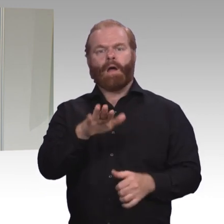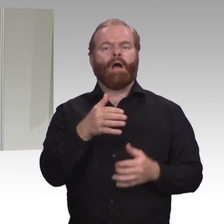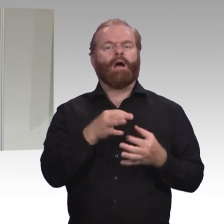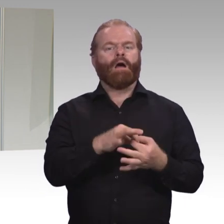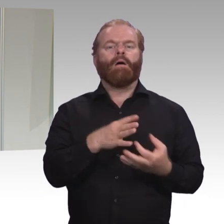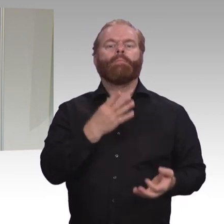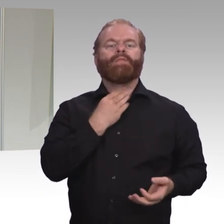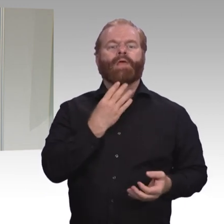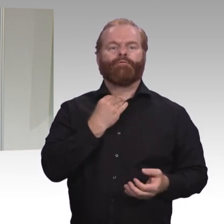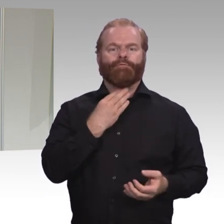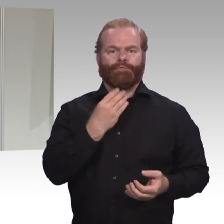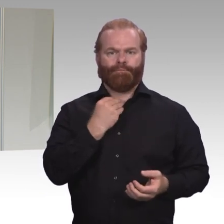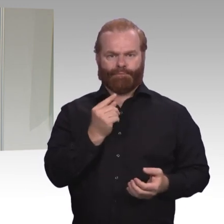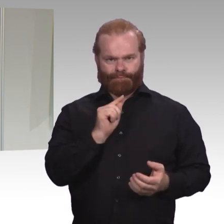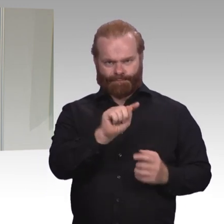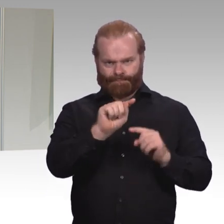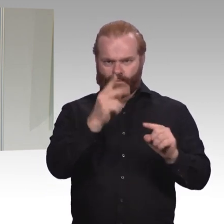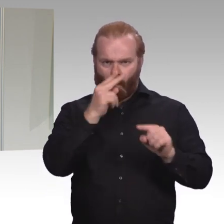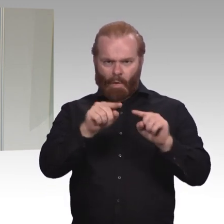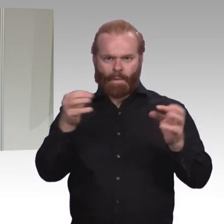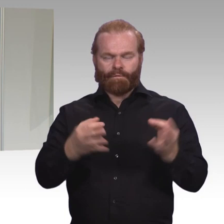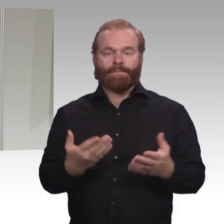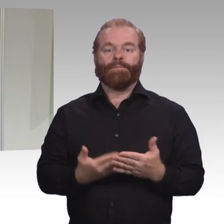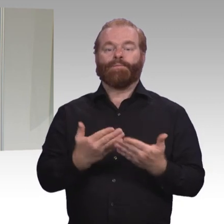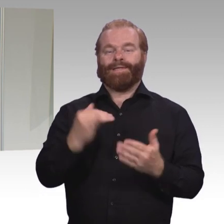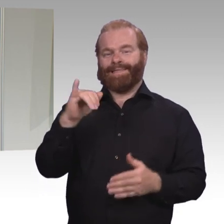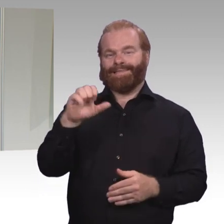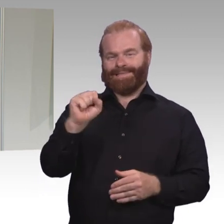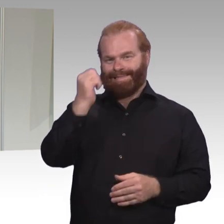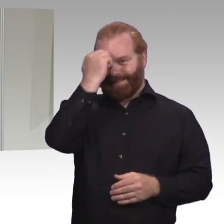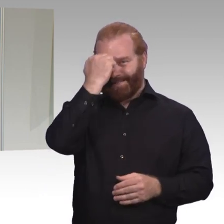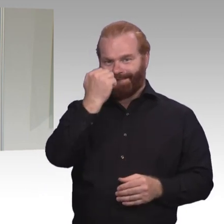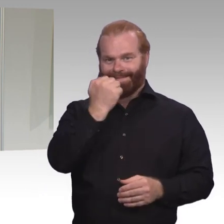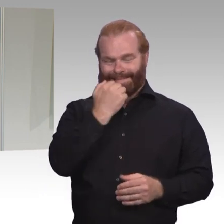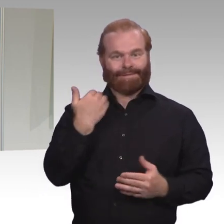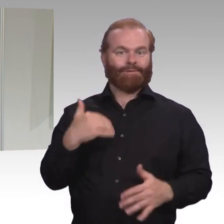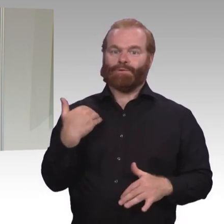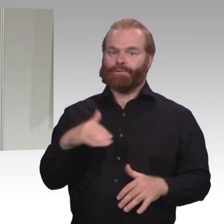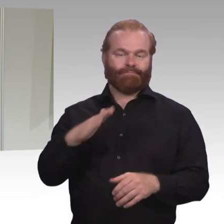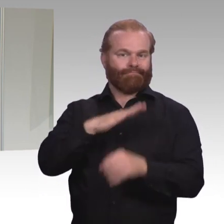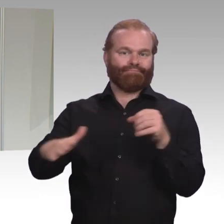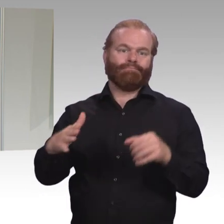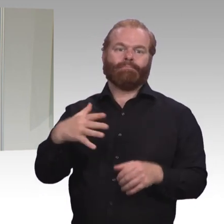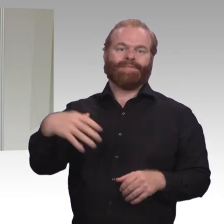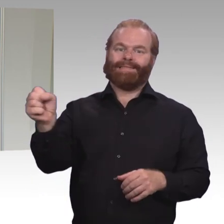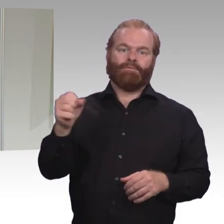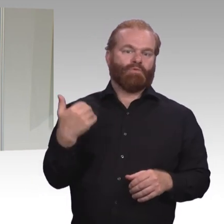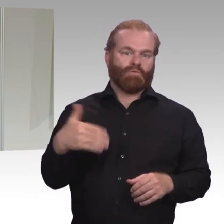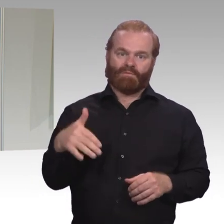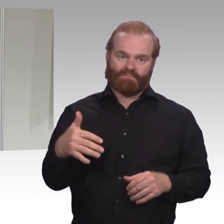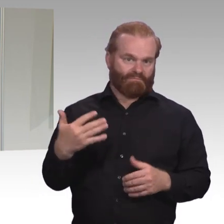im Irak, um die Ausbildung weiter der irakischen Armee zu verbessern, um deutlich zu machen,